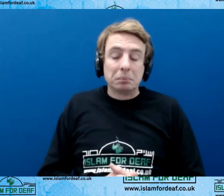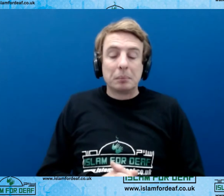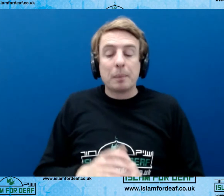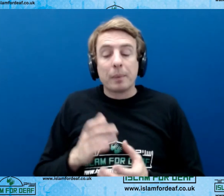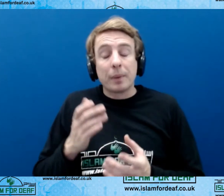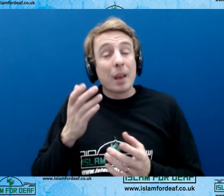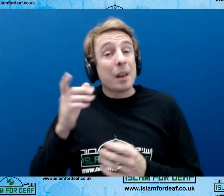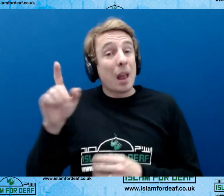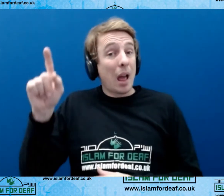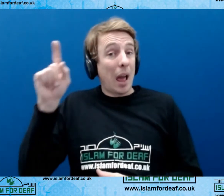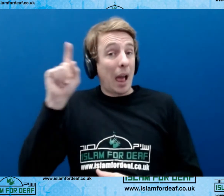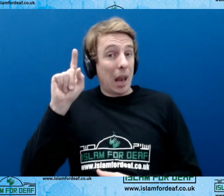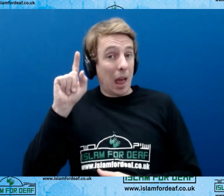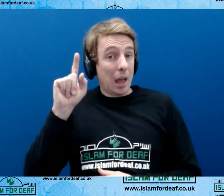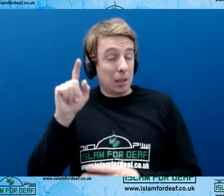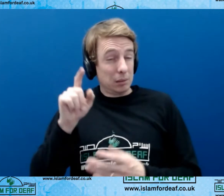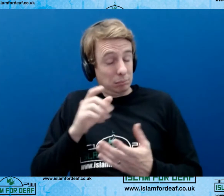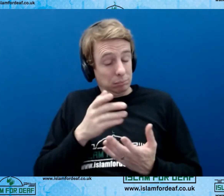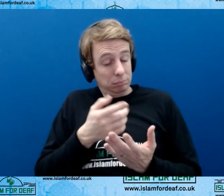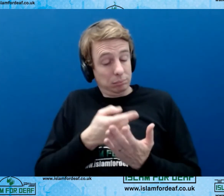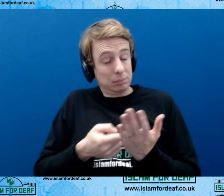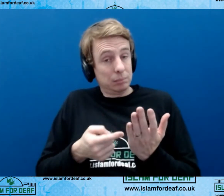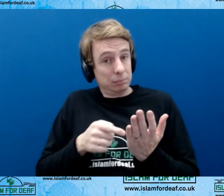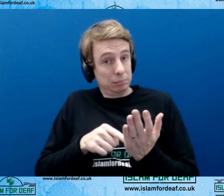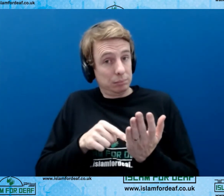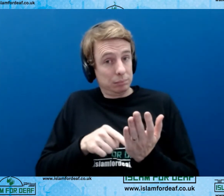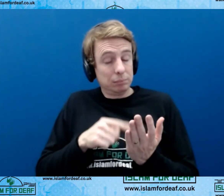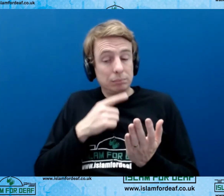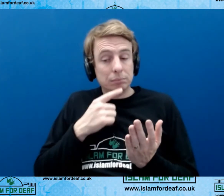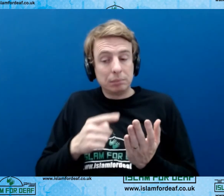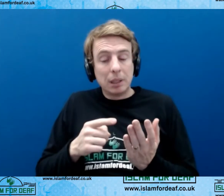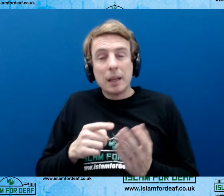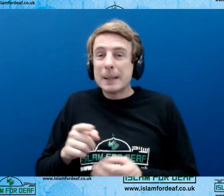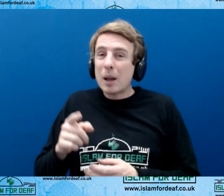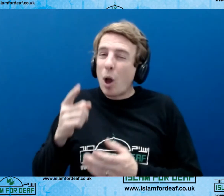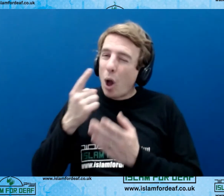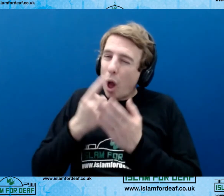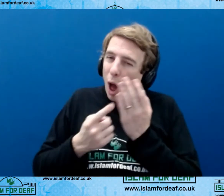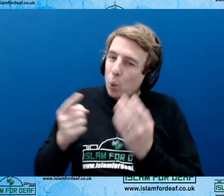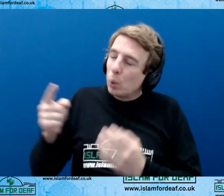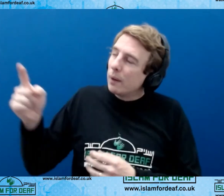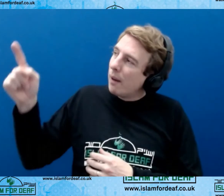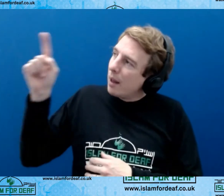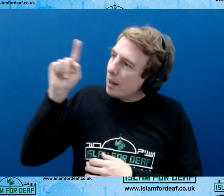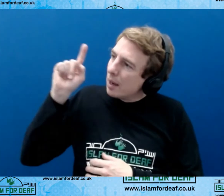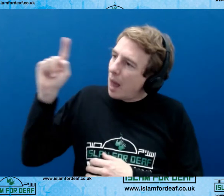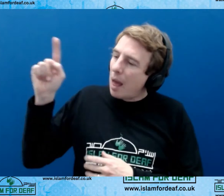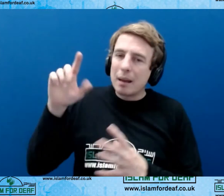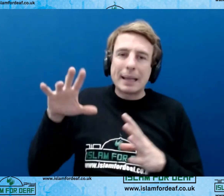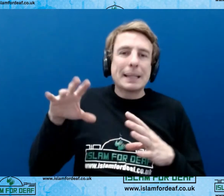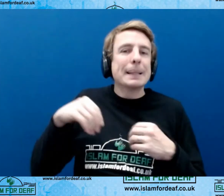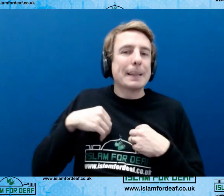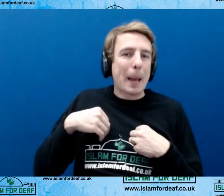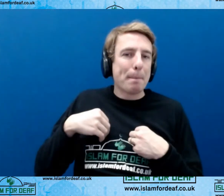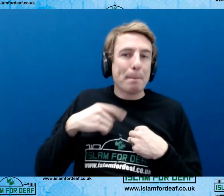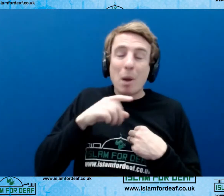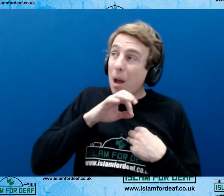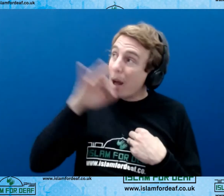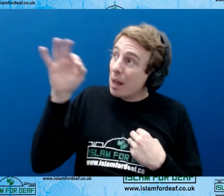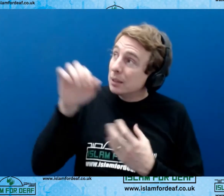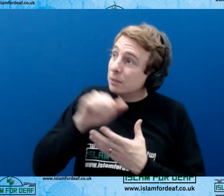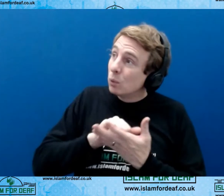saying, indeed, he is the one who accepts the repentance and who forgives. وقيل فيها